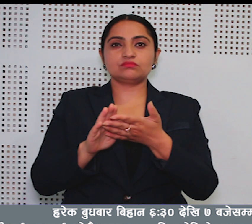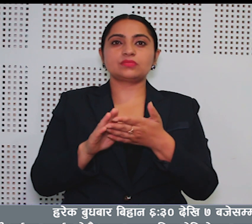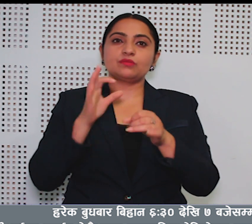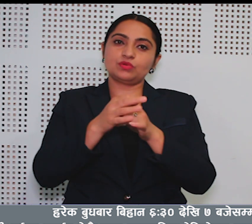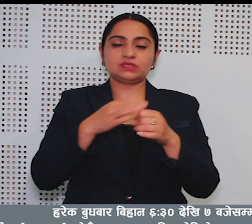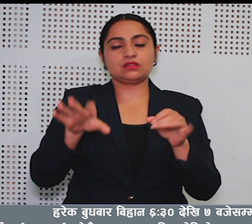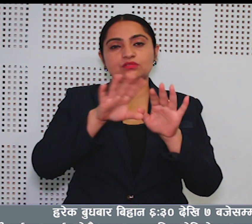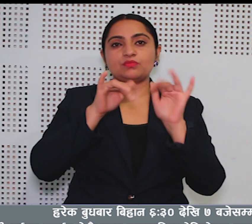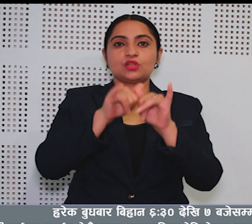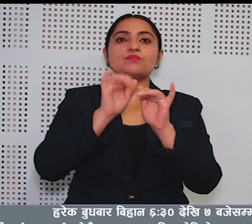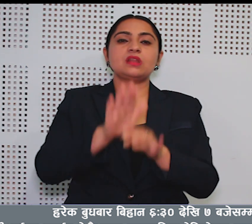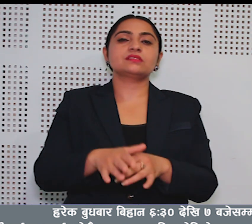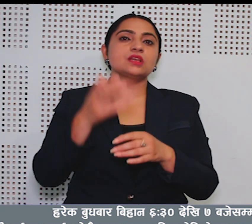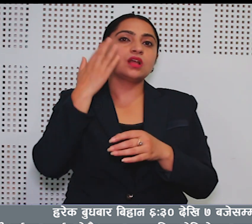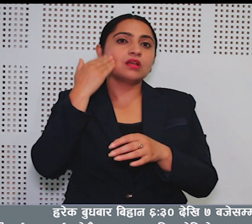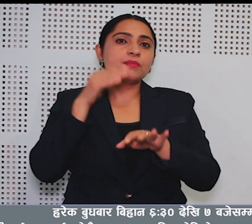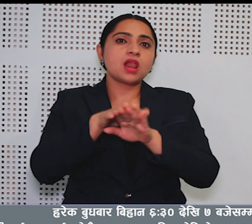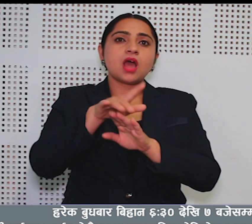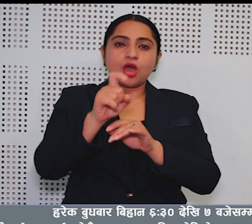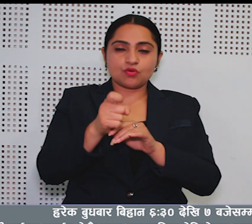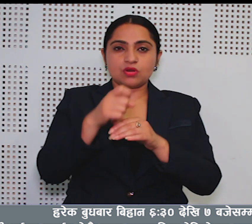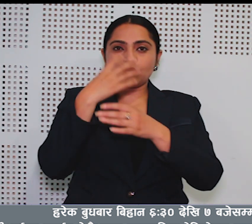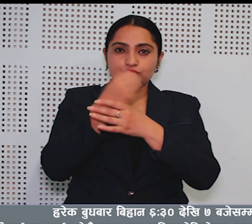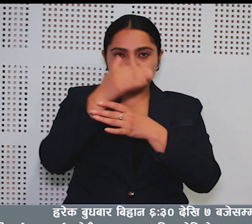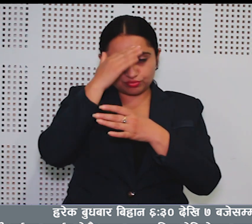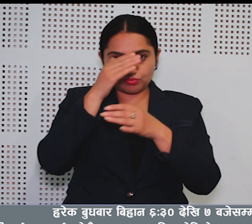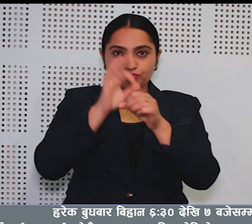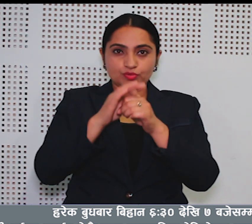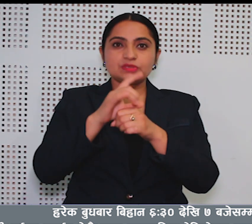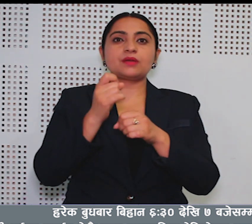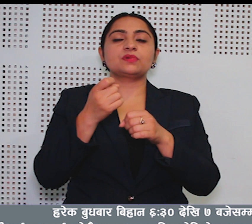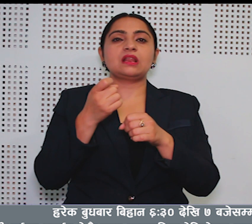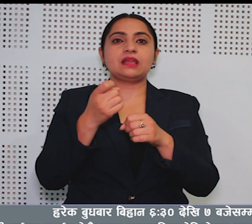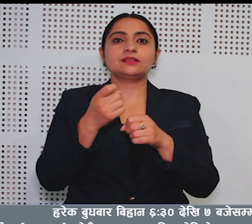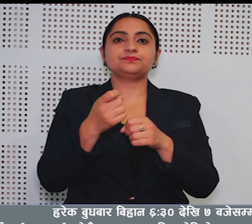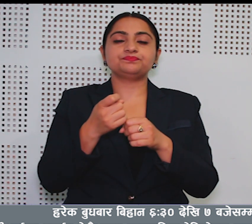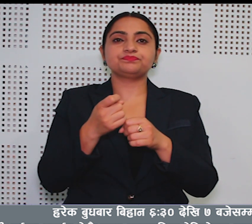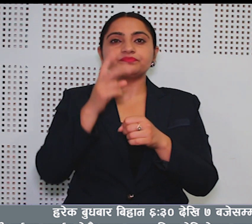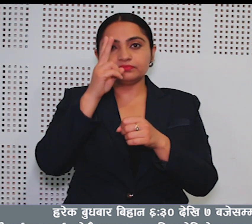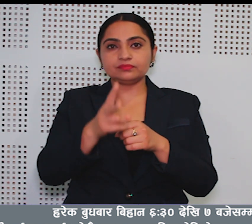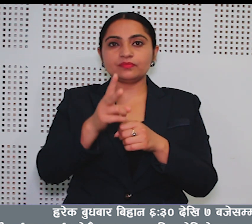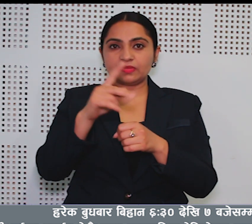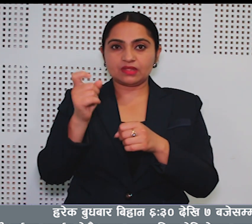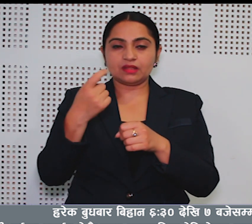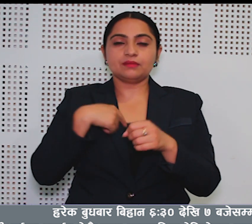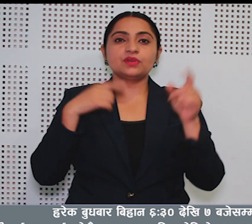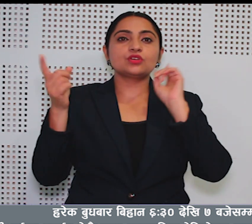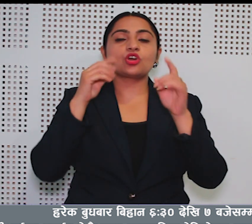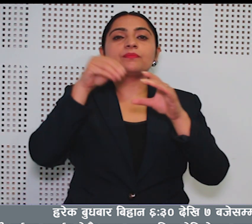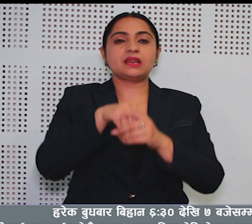लागि खासै अब त्यस्तो विपद व्यवस्थापनको लागि अब त्यस्तो समयमा हाम्रो अब त्यसो पर्यो भने त्यसको लागि हाम्रो नगरपालिकाभित्र रेड क्रस